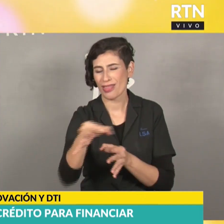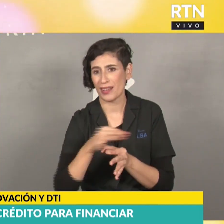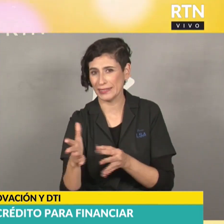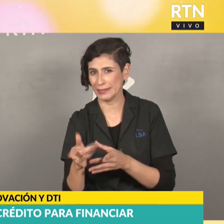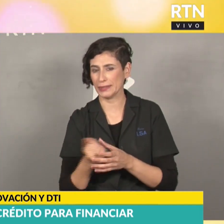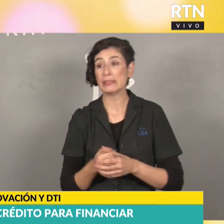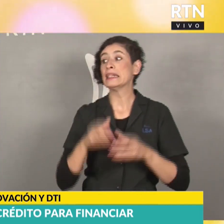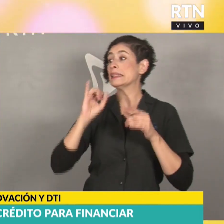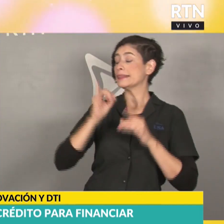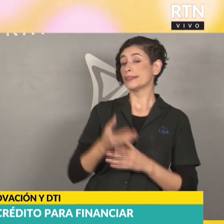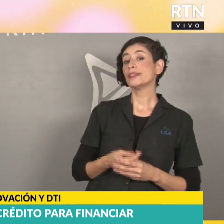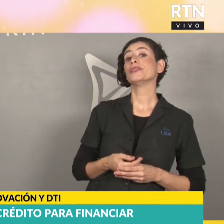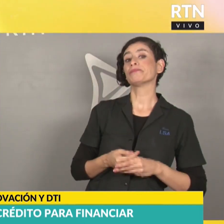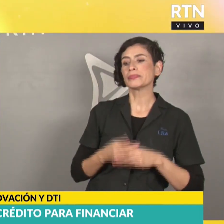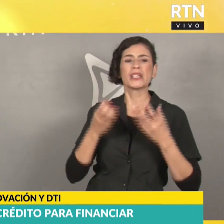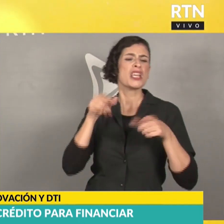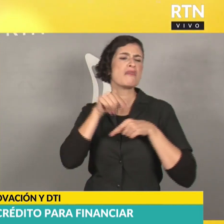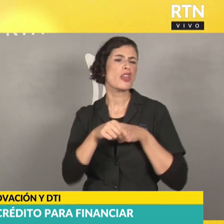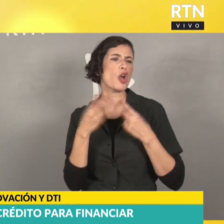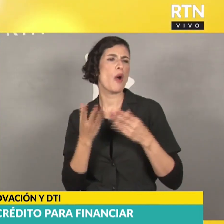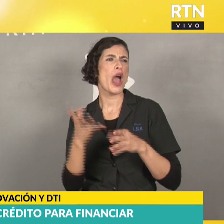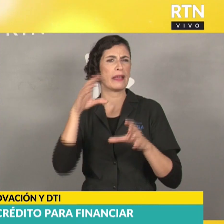y accesibilidad, ¿cómo se abarca?